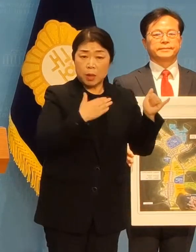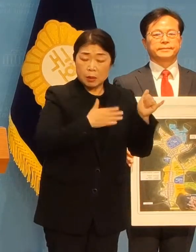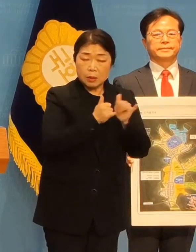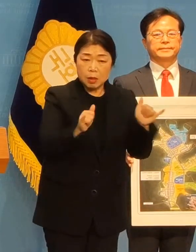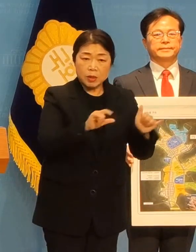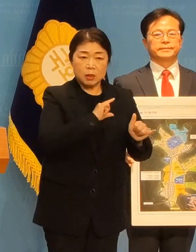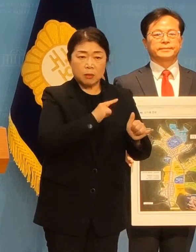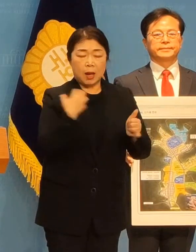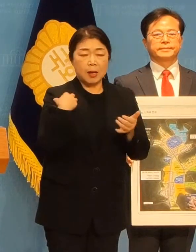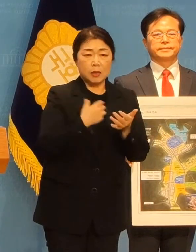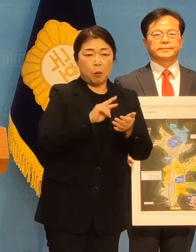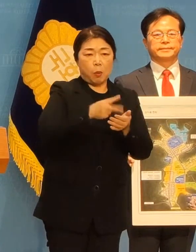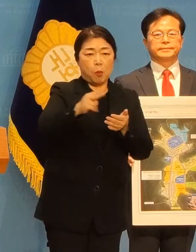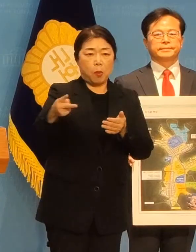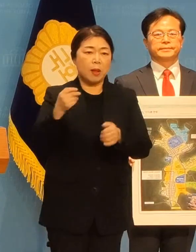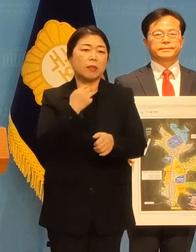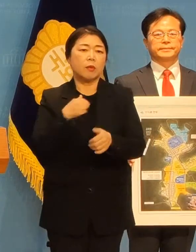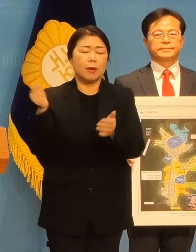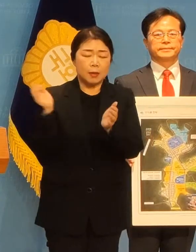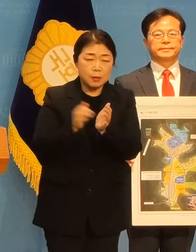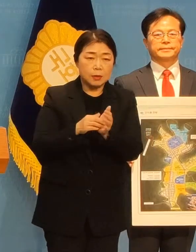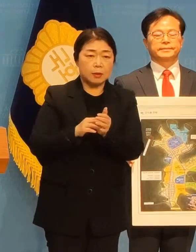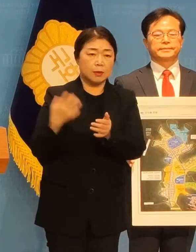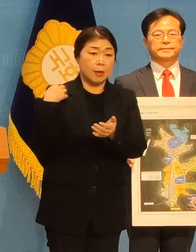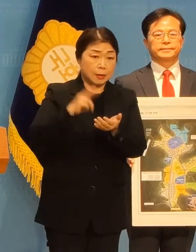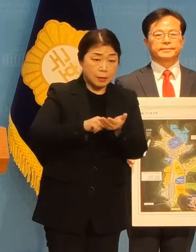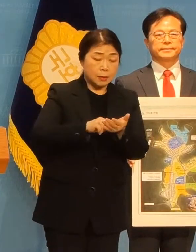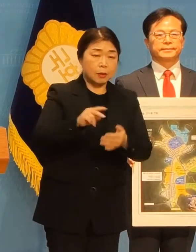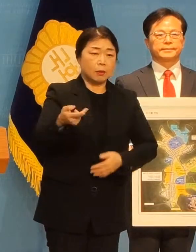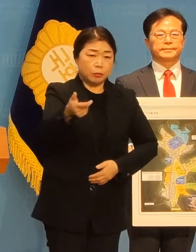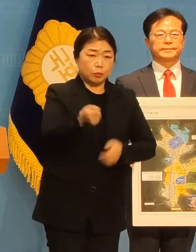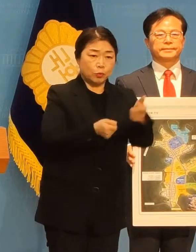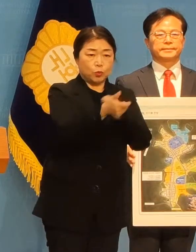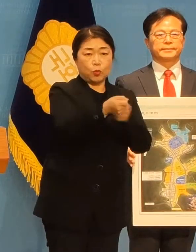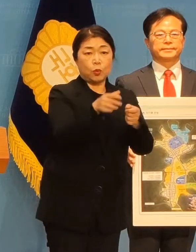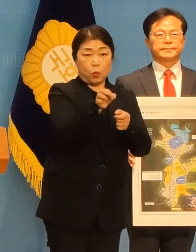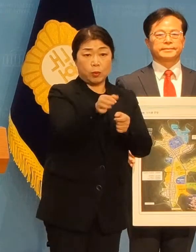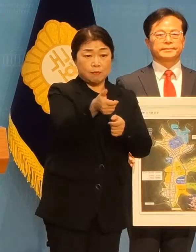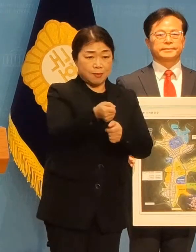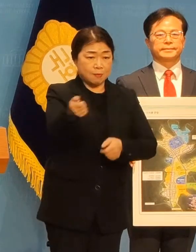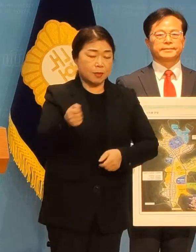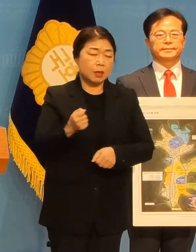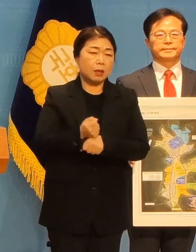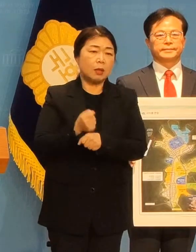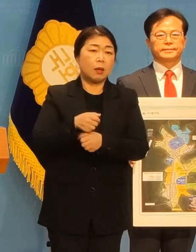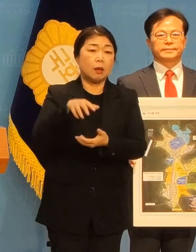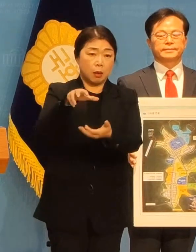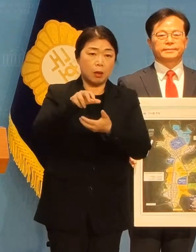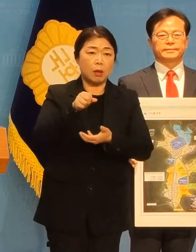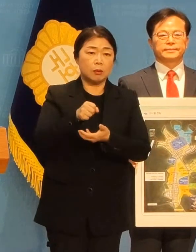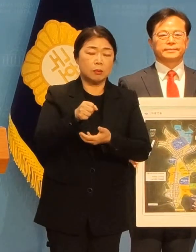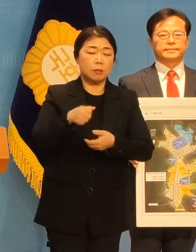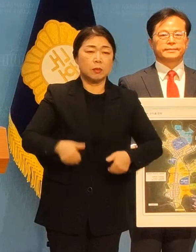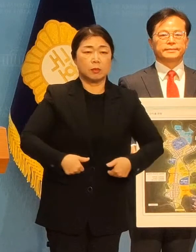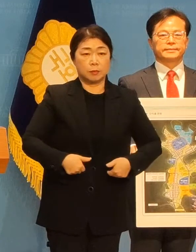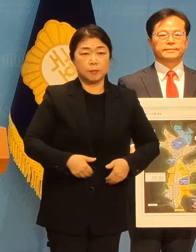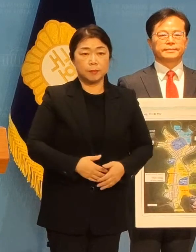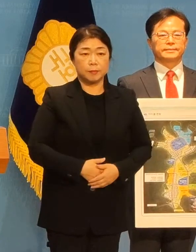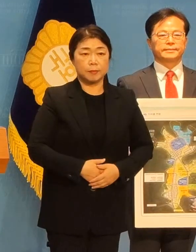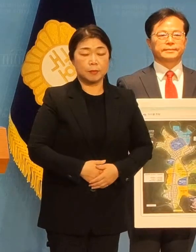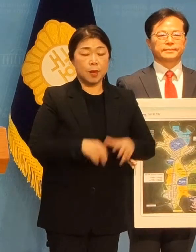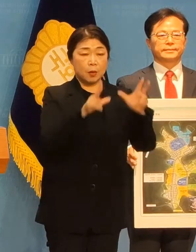있도록 하고 현재 항소 포기 사태로 인해서 성남시나 성남도시개발공사 등 피해자가